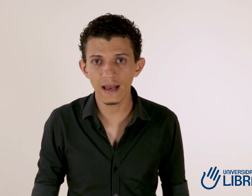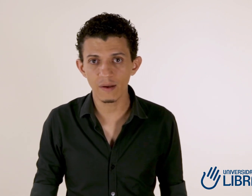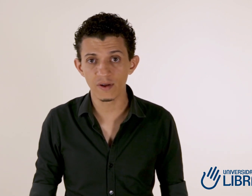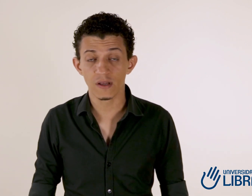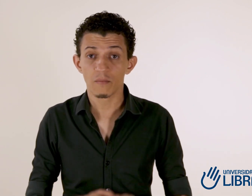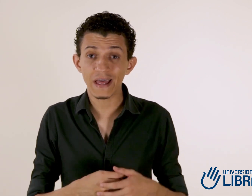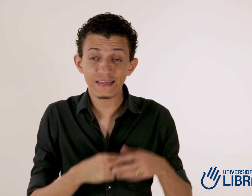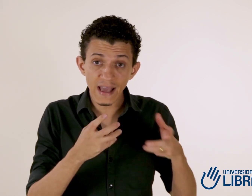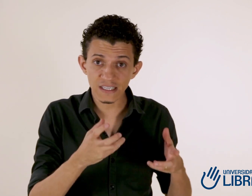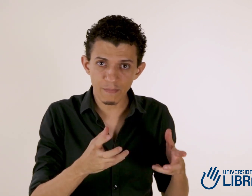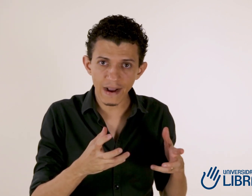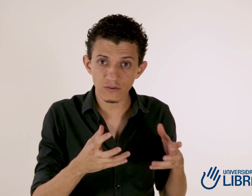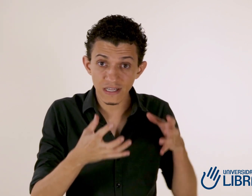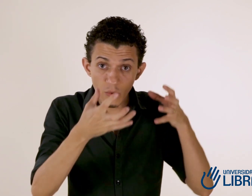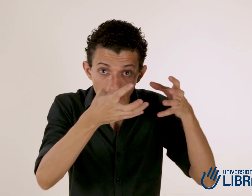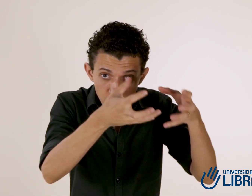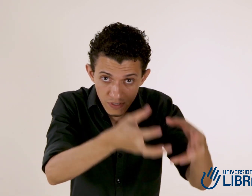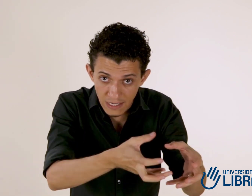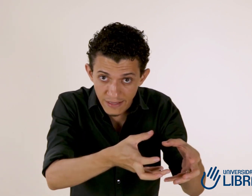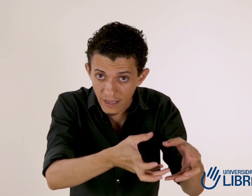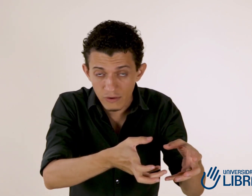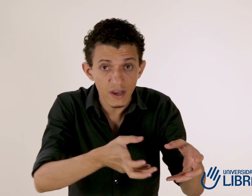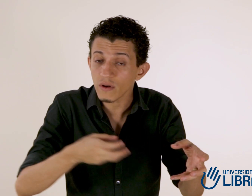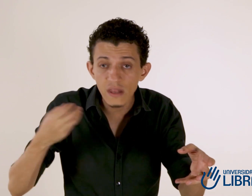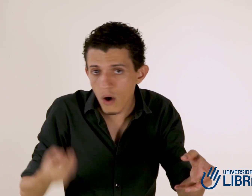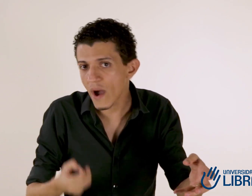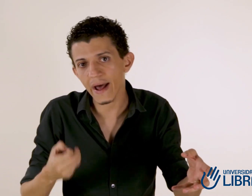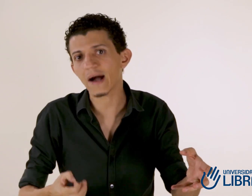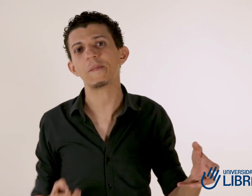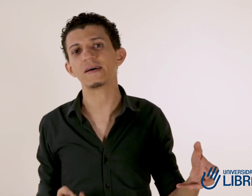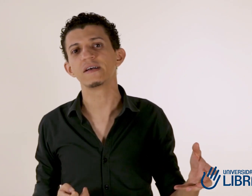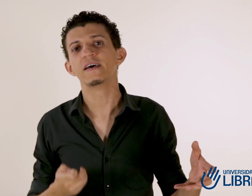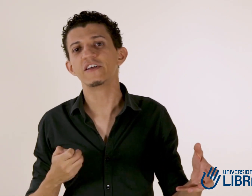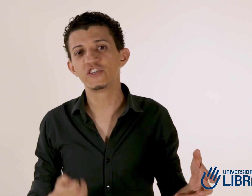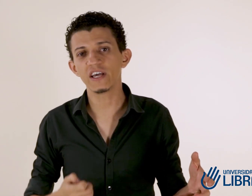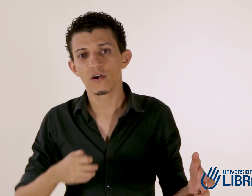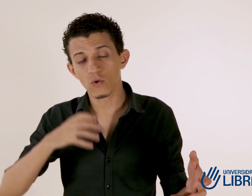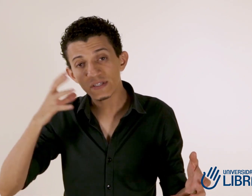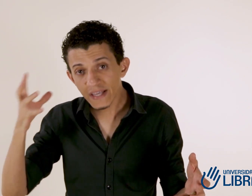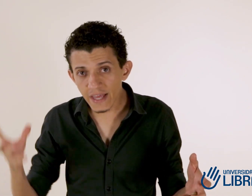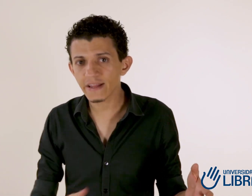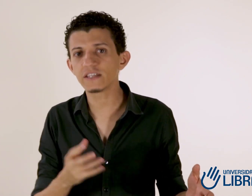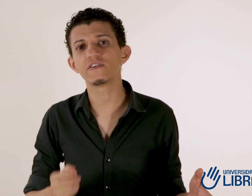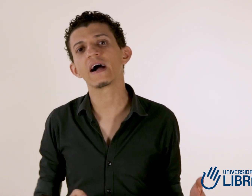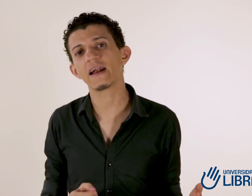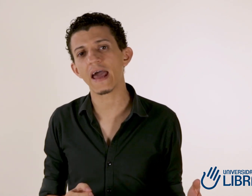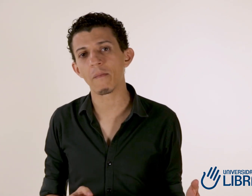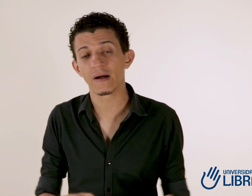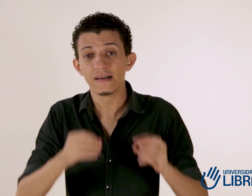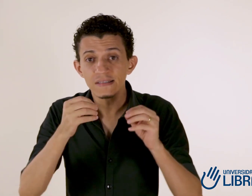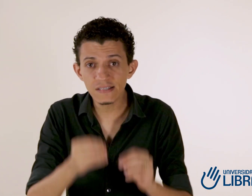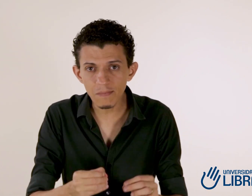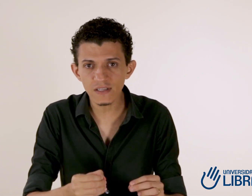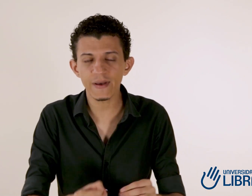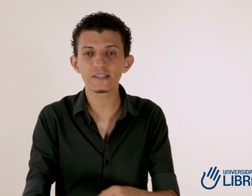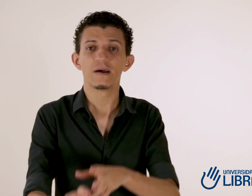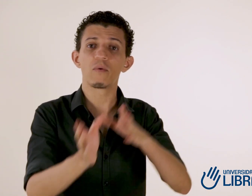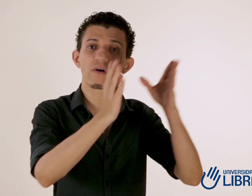em Libras. Porque tem aspectos linguísticos ali dentro que eu não era capaz de conseguir identificar na época. Simplesmente por causa